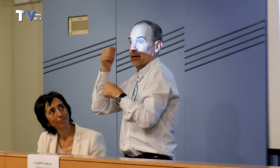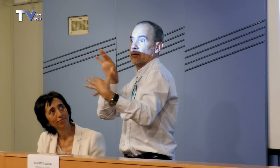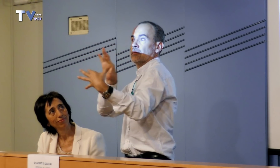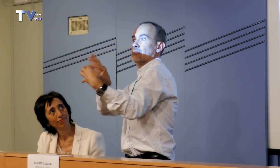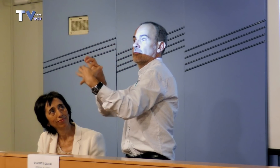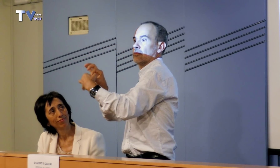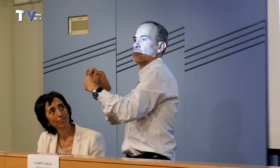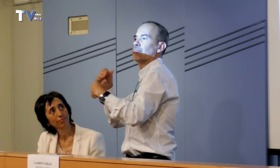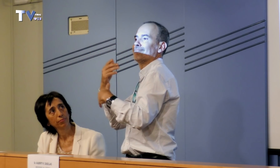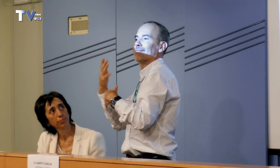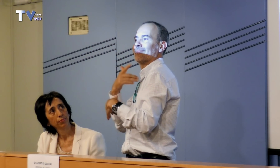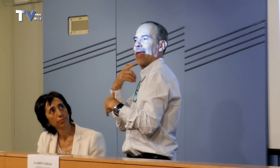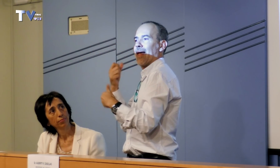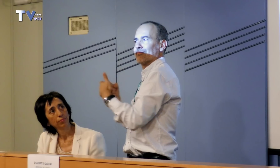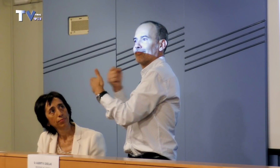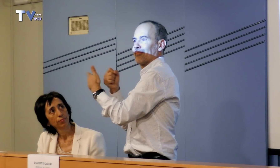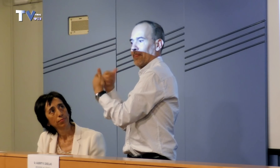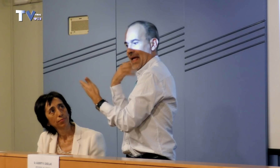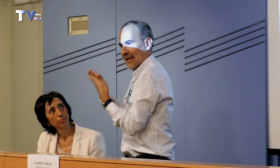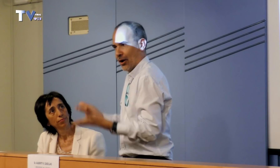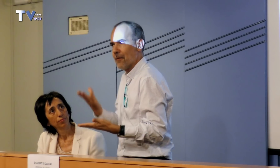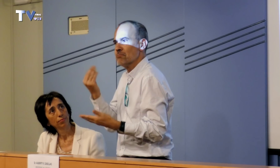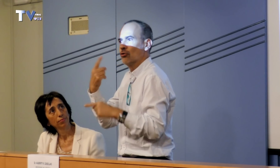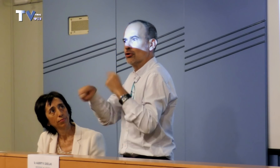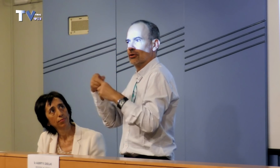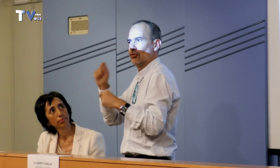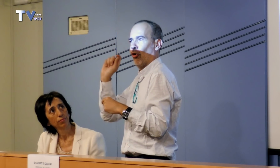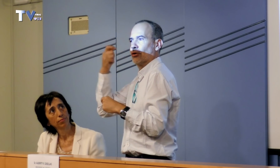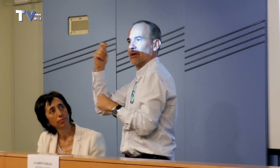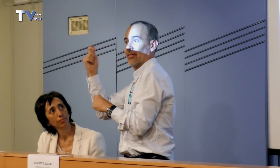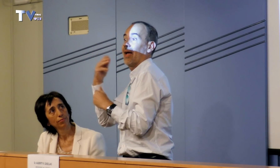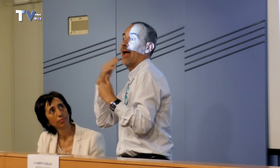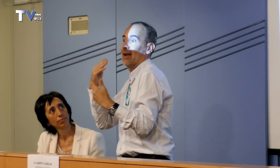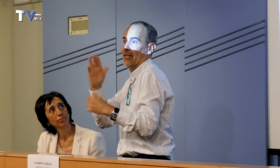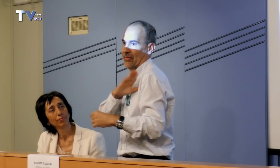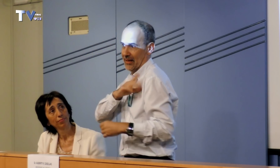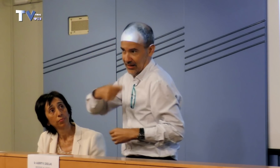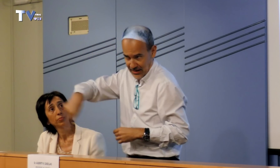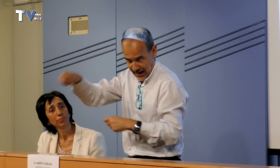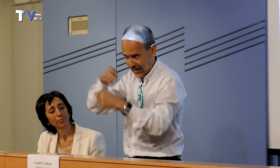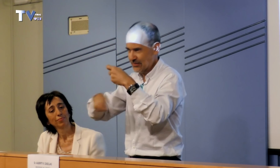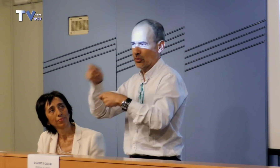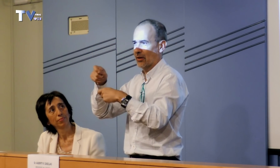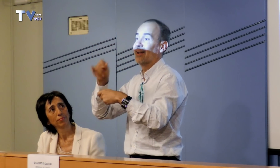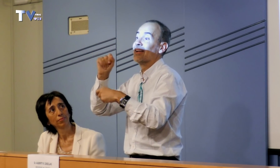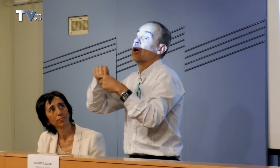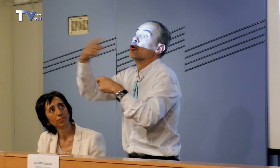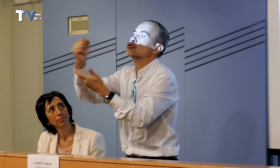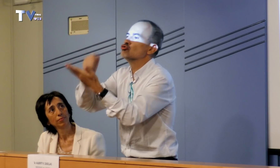lluitant i treballant per això. Hem de crear aquestes cohesions, hem de crear aquestes unions i seguim d'aconseguir èxits.